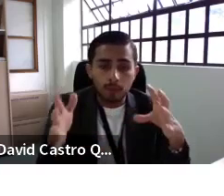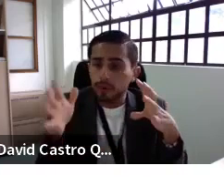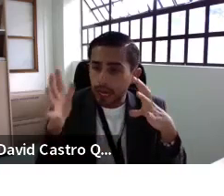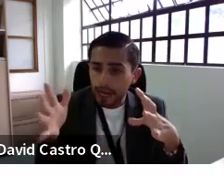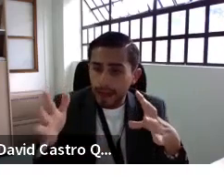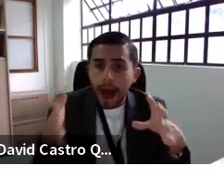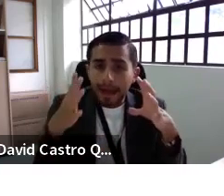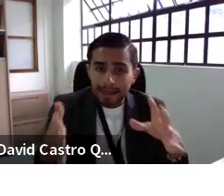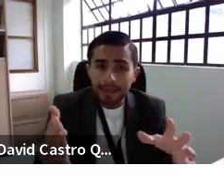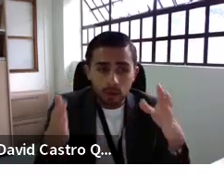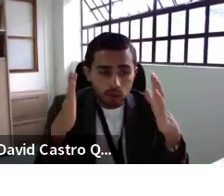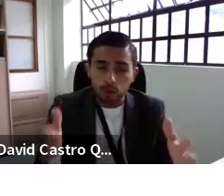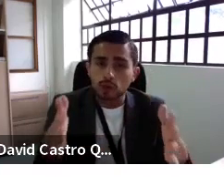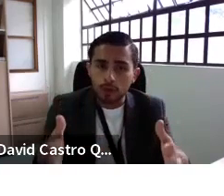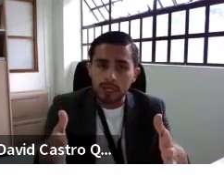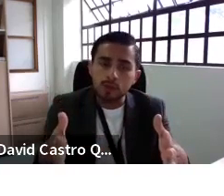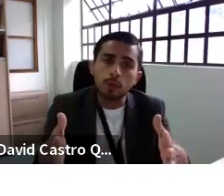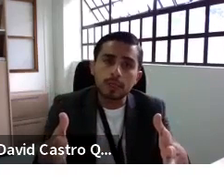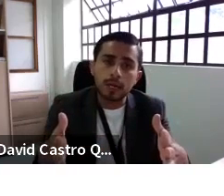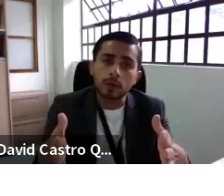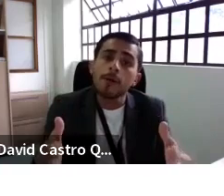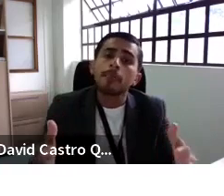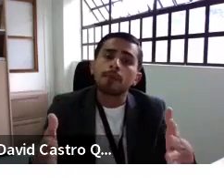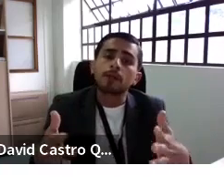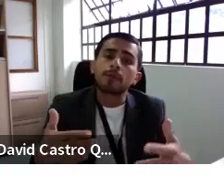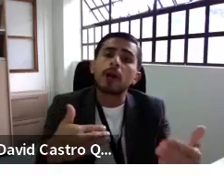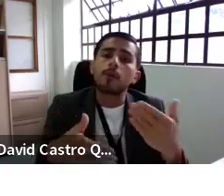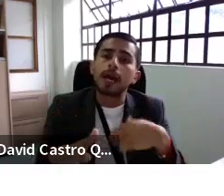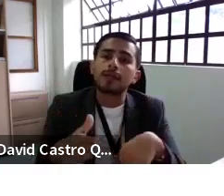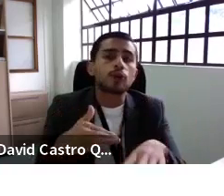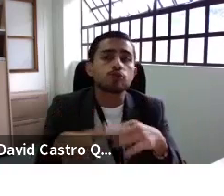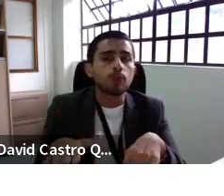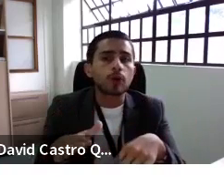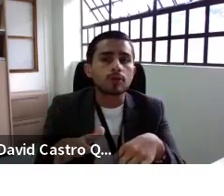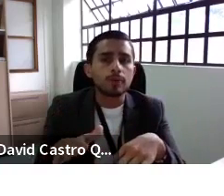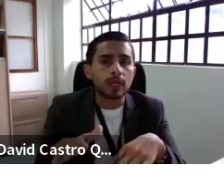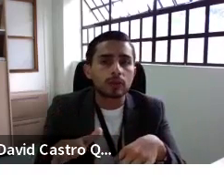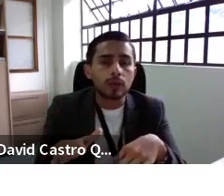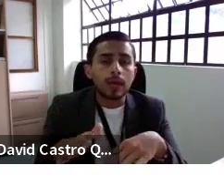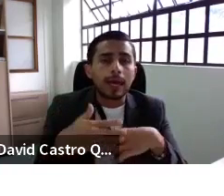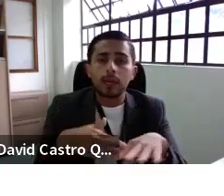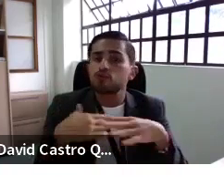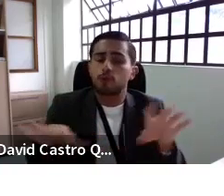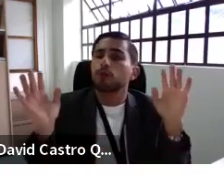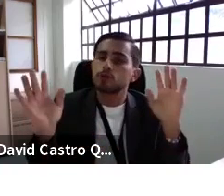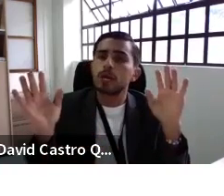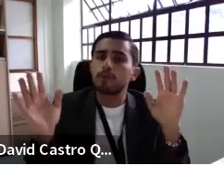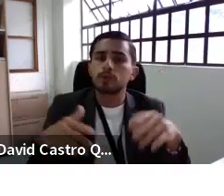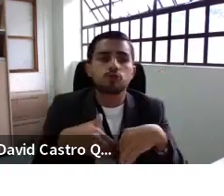tiempo real aquí nosotros cuando estamos conversando pero también cómo la gente consume conocimiento en sus propios tiempos en